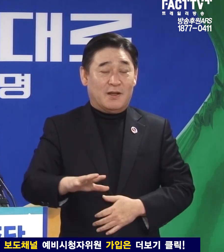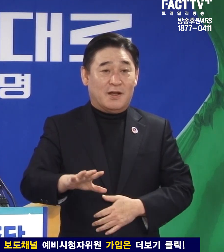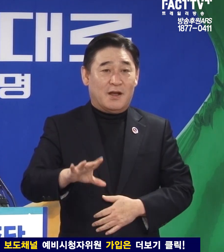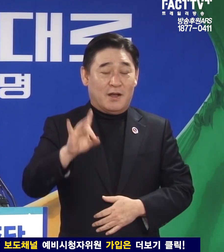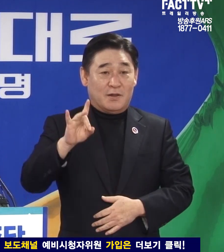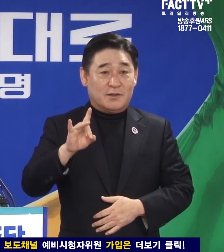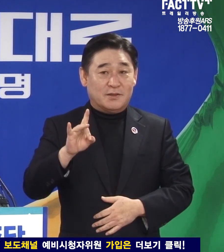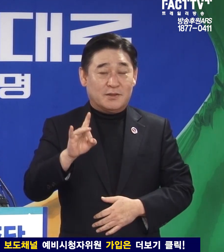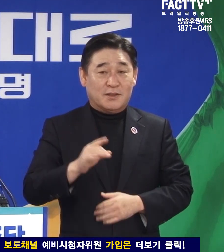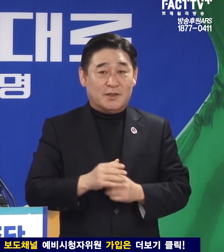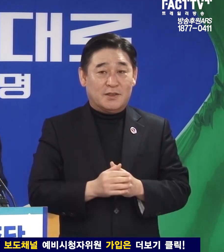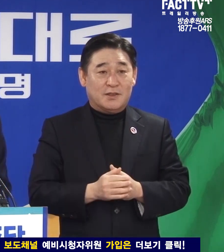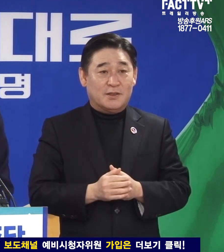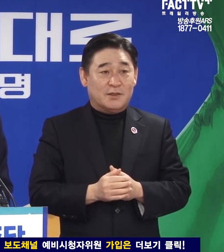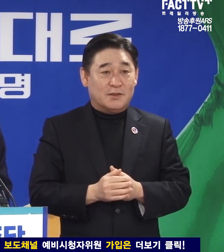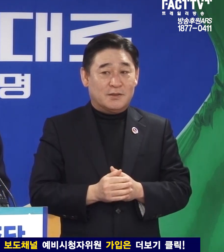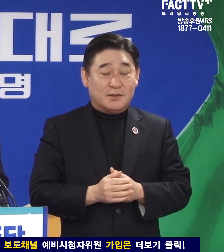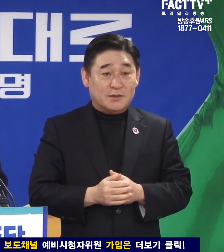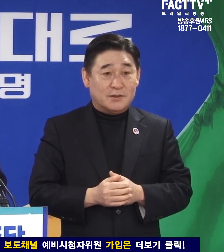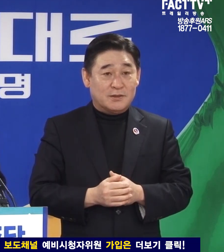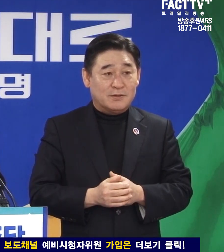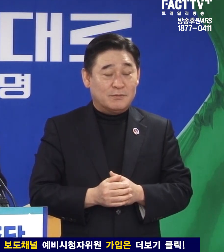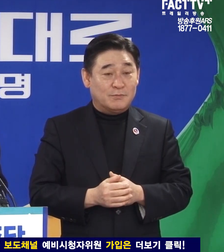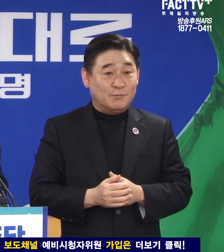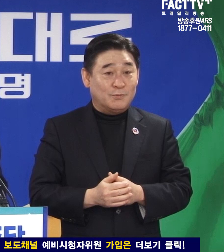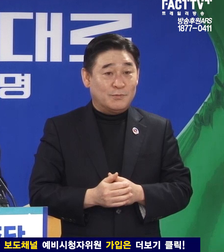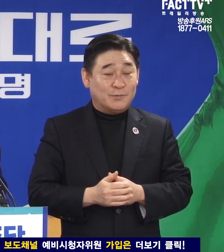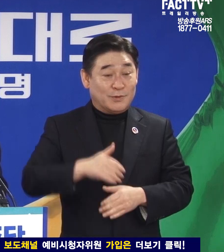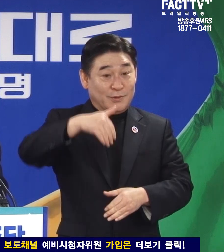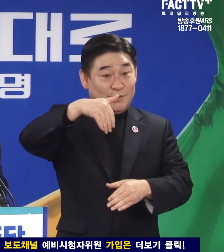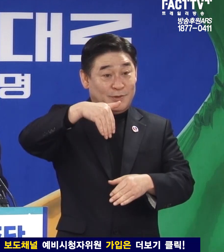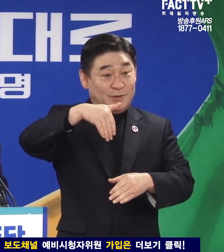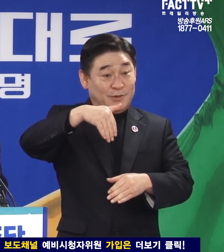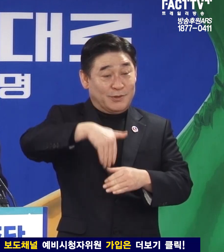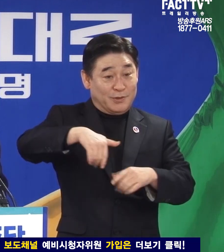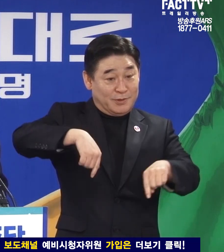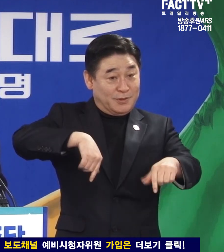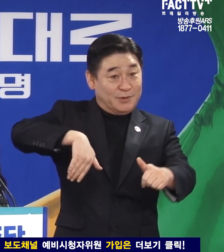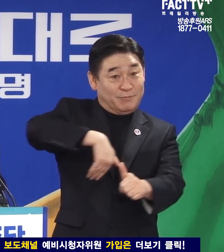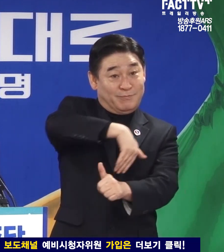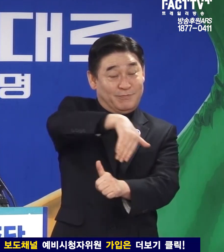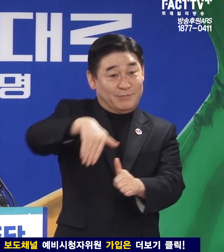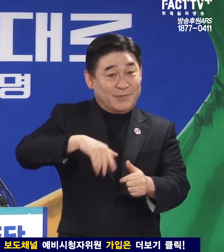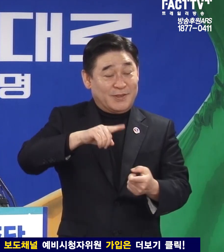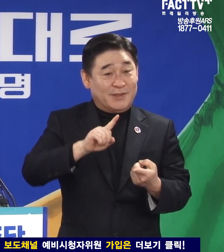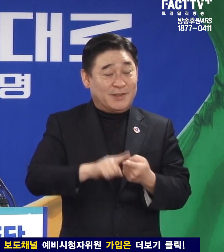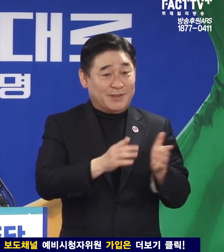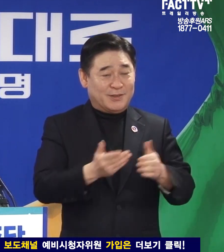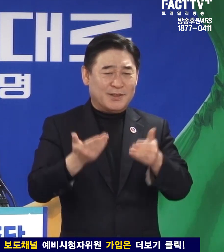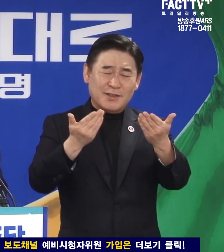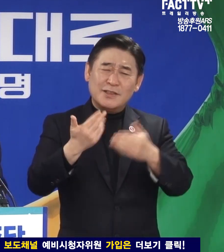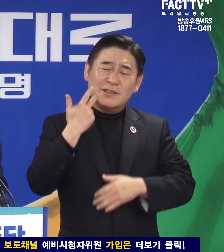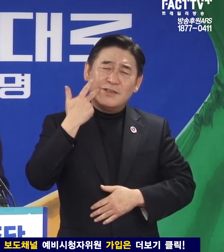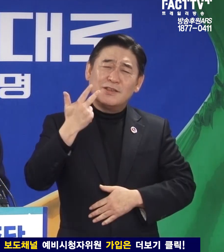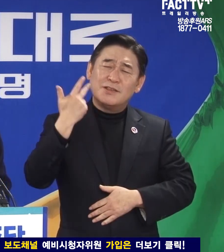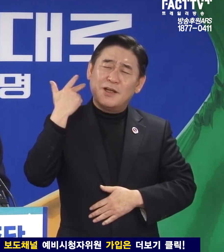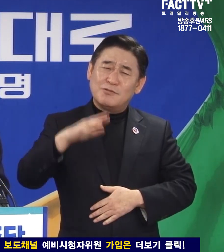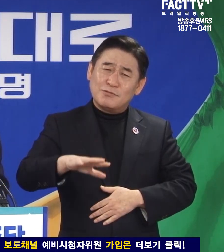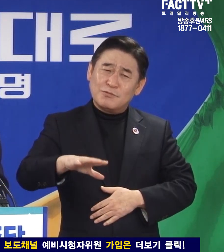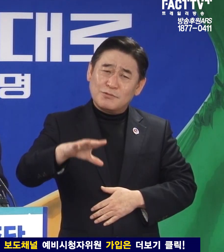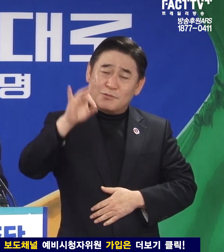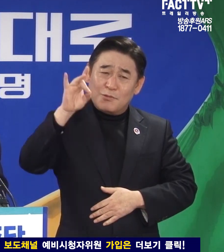먼저 판세를 하는 거지만 판세에 대한 정리를 좀 잠깐 해드리겠습니다. 지난주